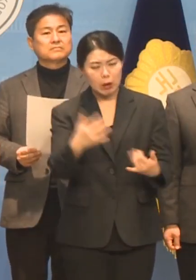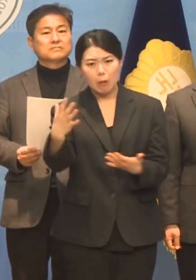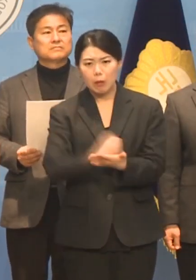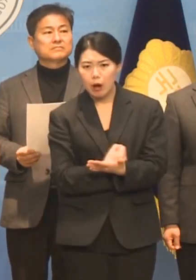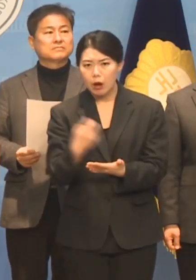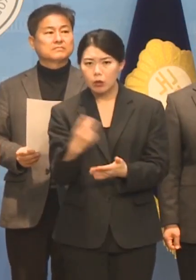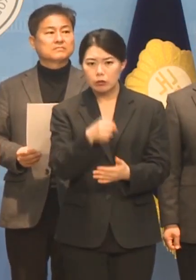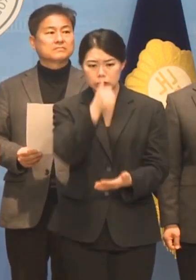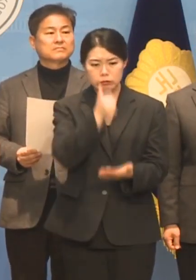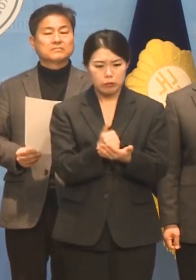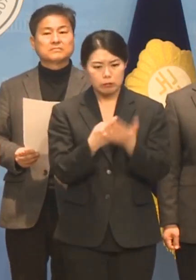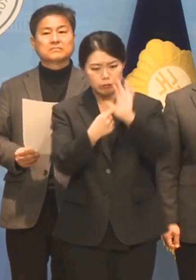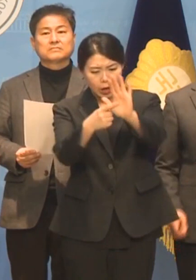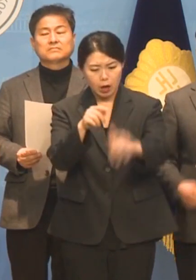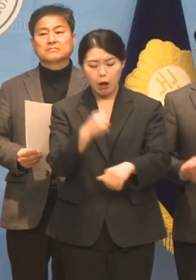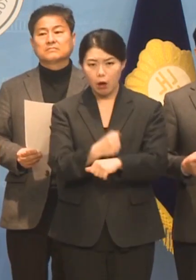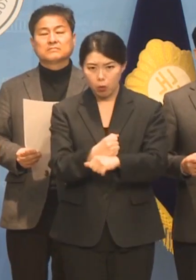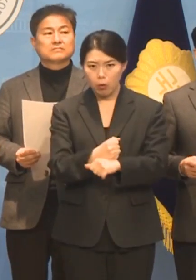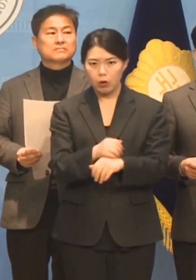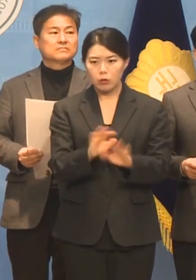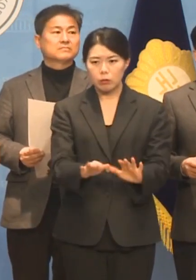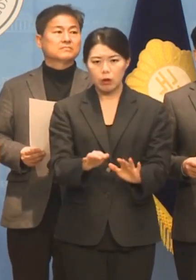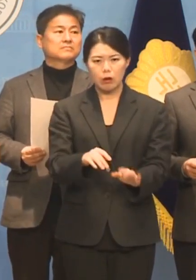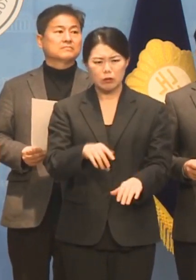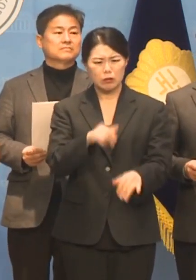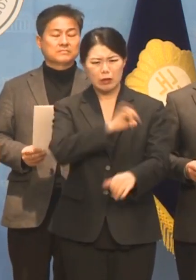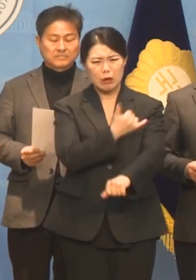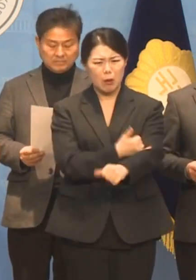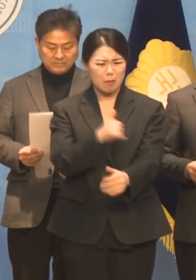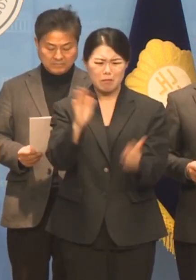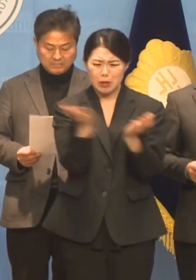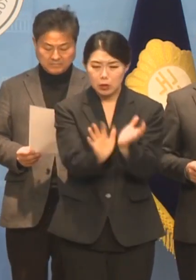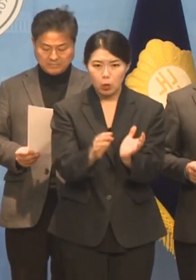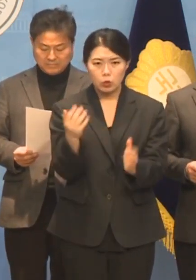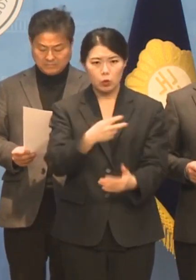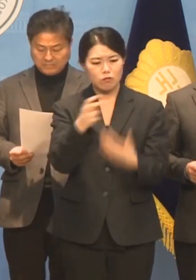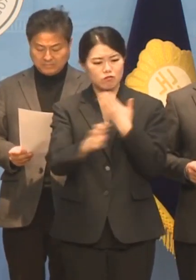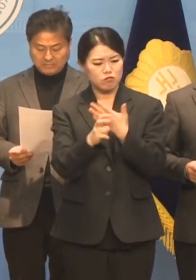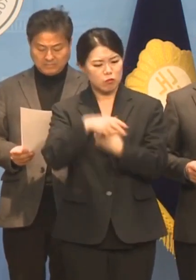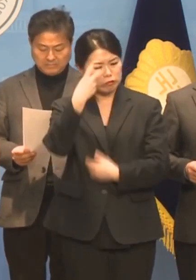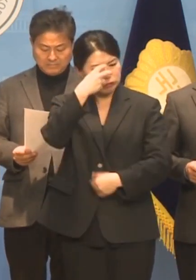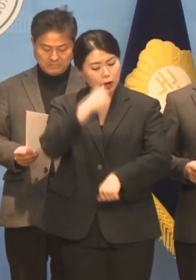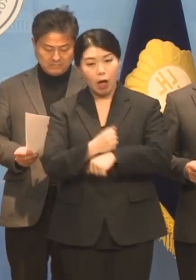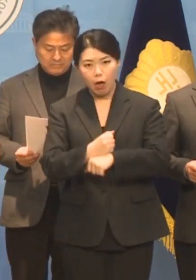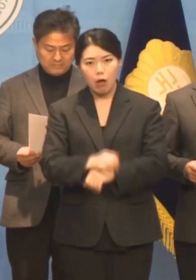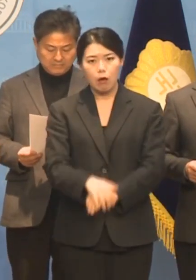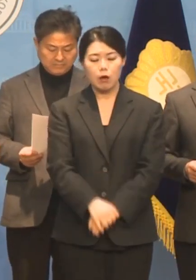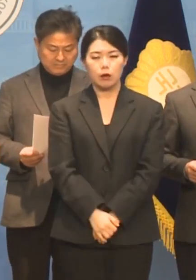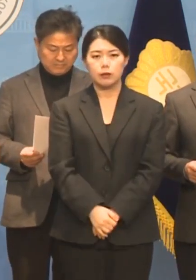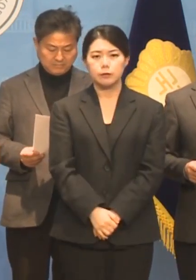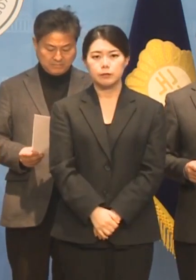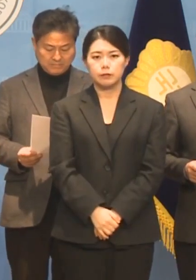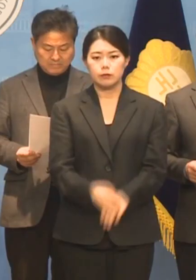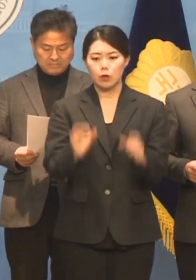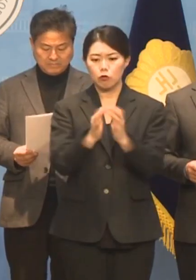공표를 통한 언론 플레이로 반인권적이고 불법적인 수사를 자행해 오고 있습니다.